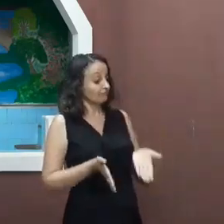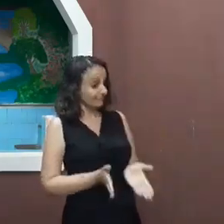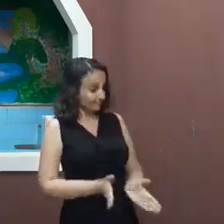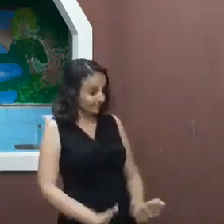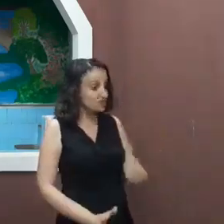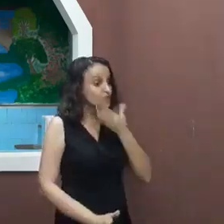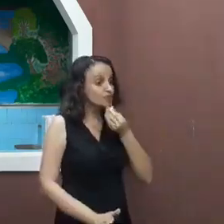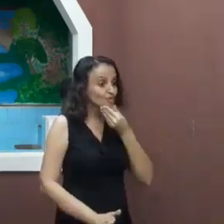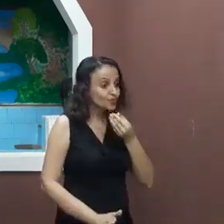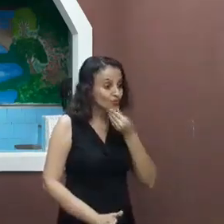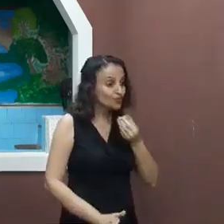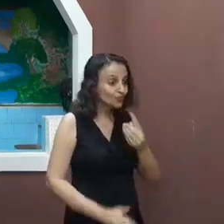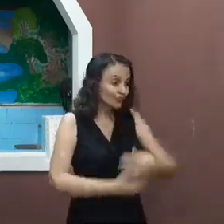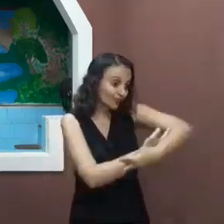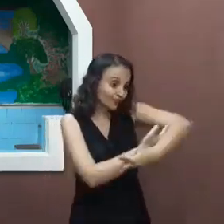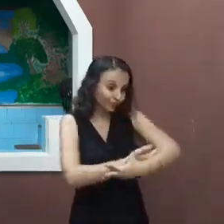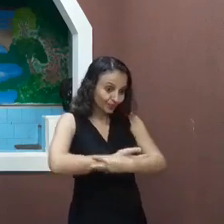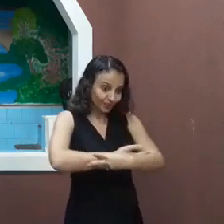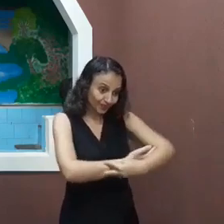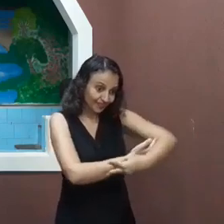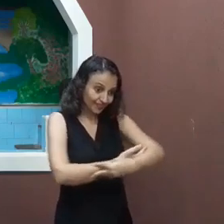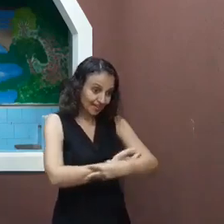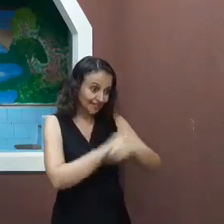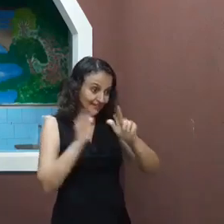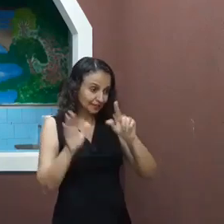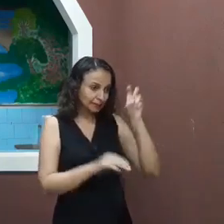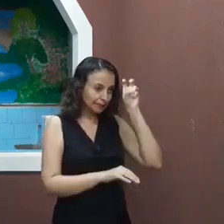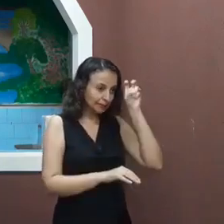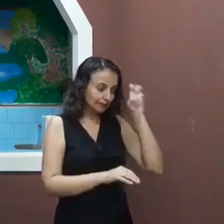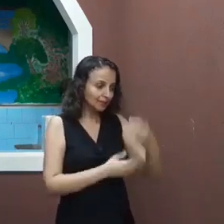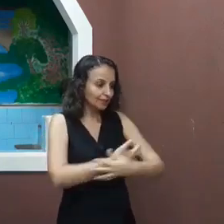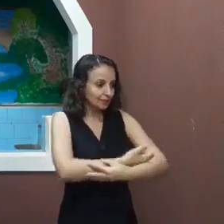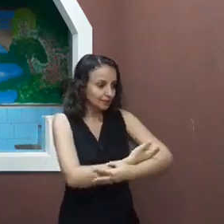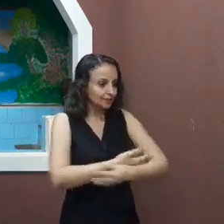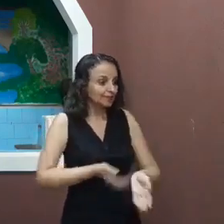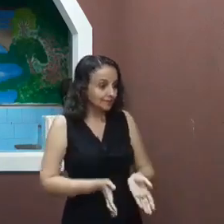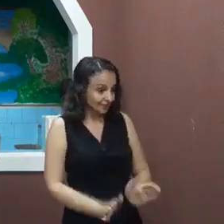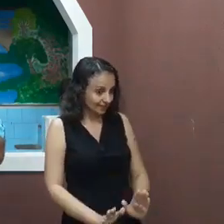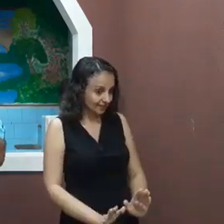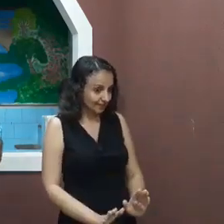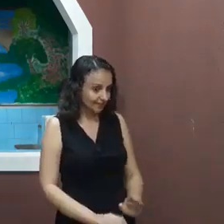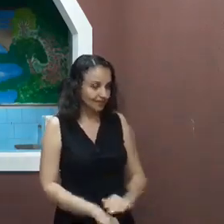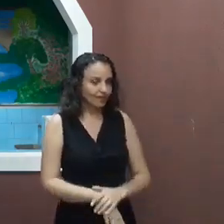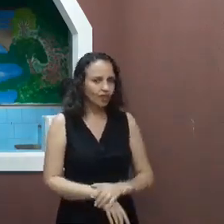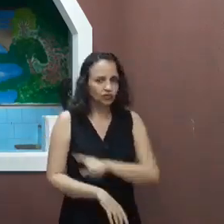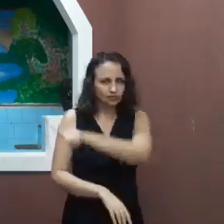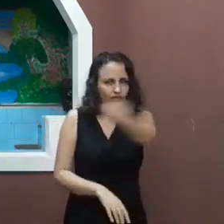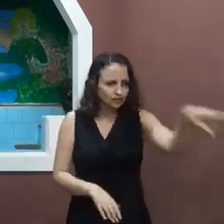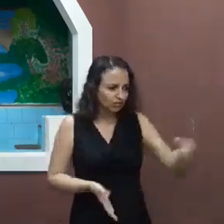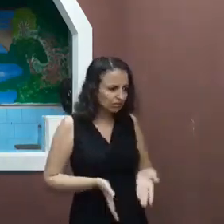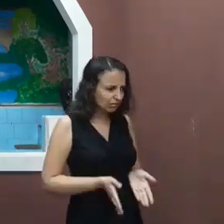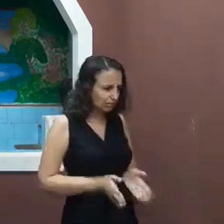e você e todos os bebês vêm com joias, relógio Rolex,